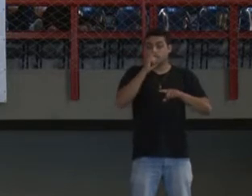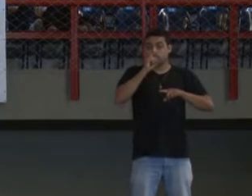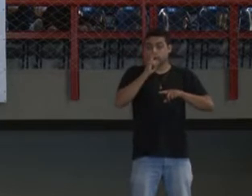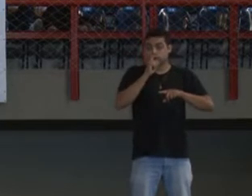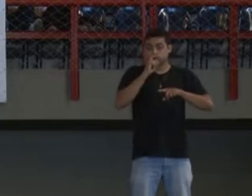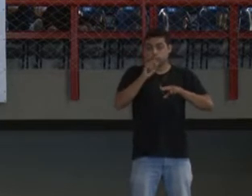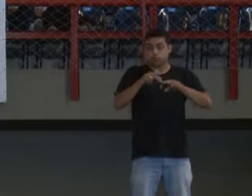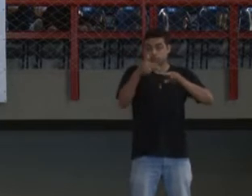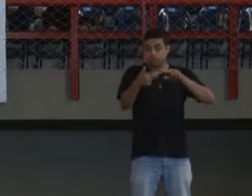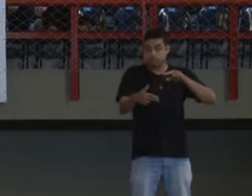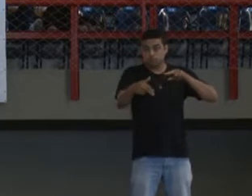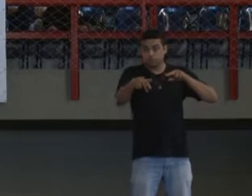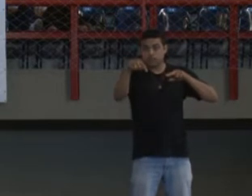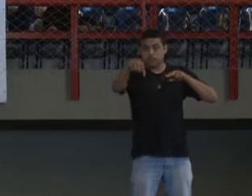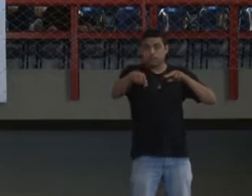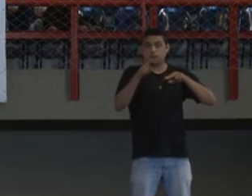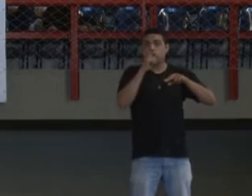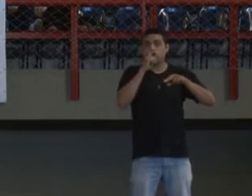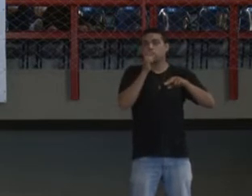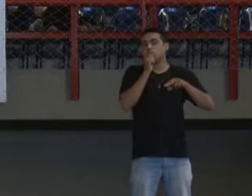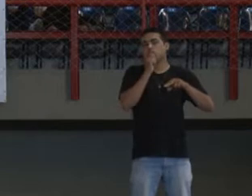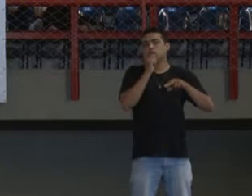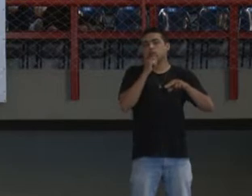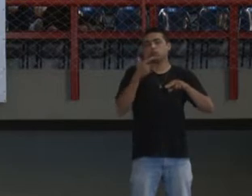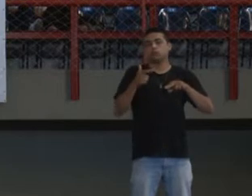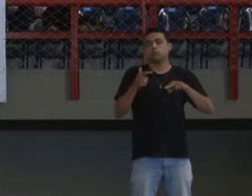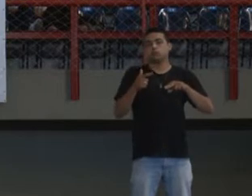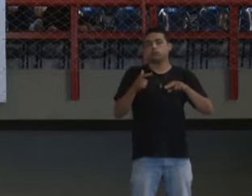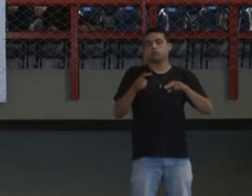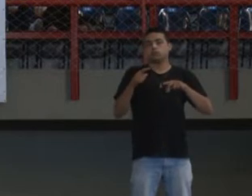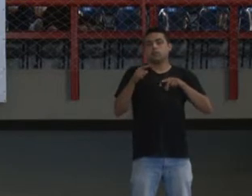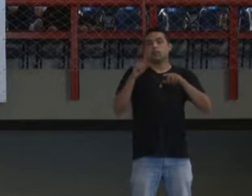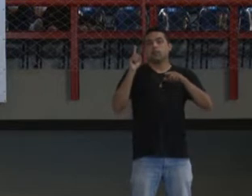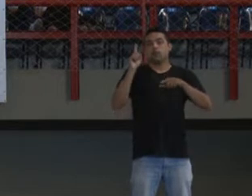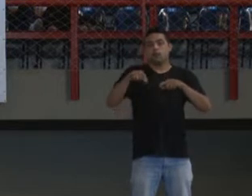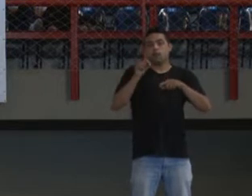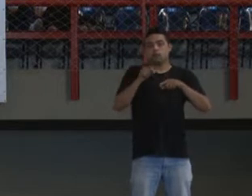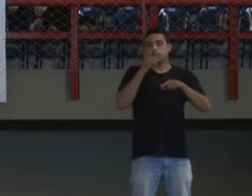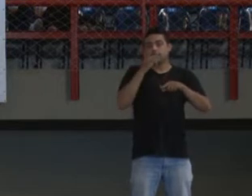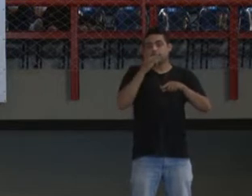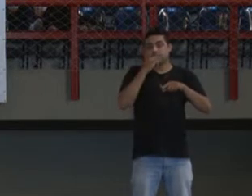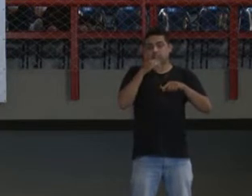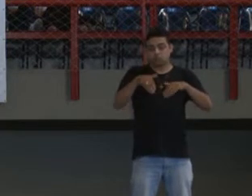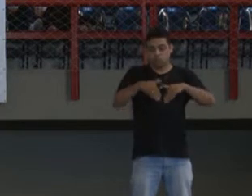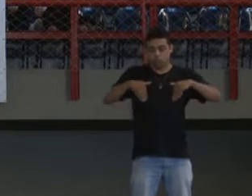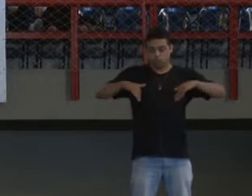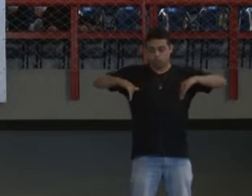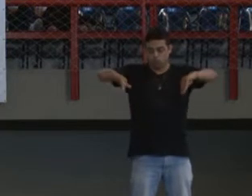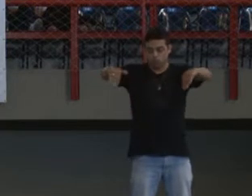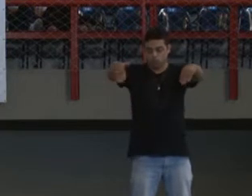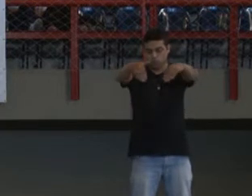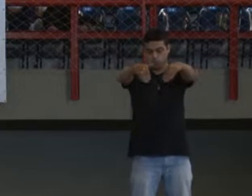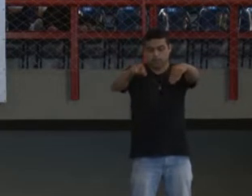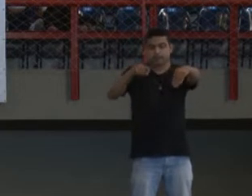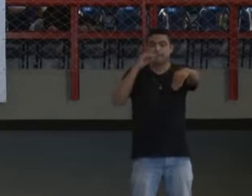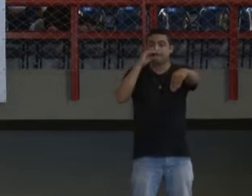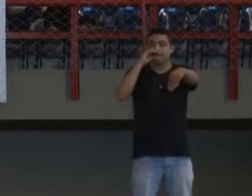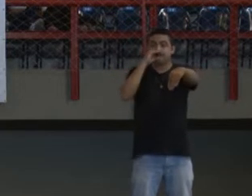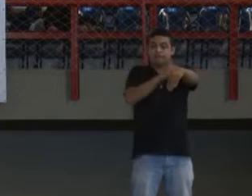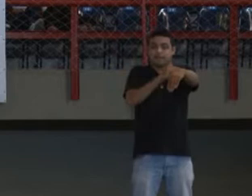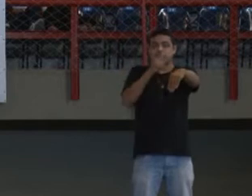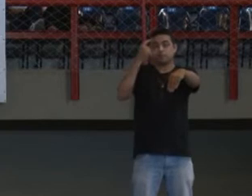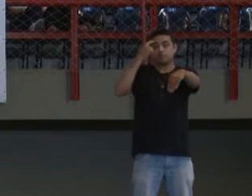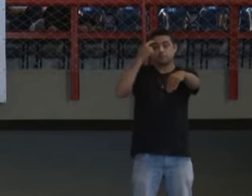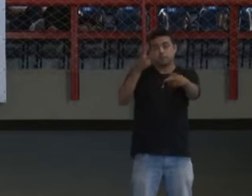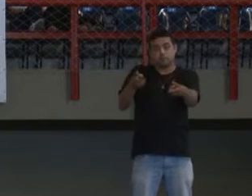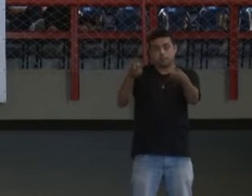piscina não está gelada. A borda da piscina é que ficou muito quente. Presta atenção de